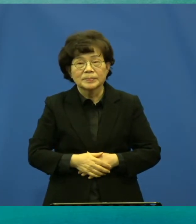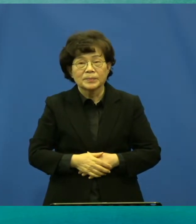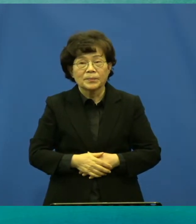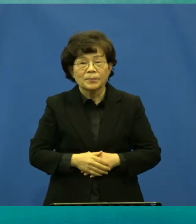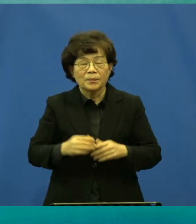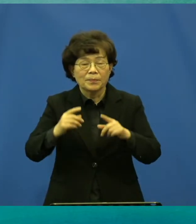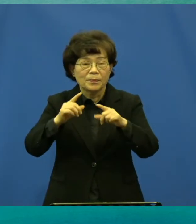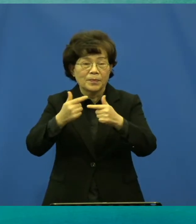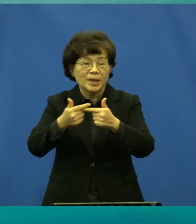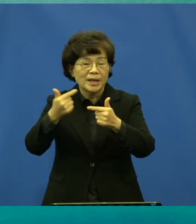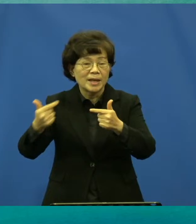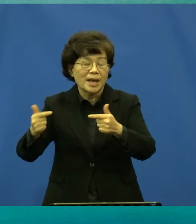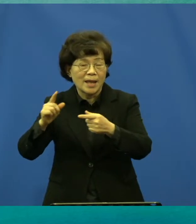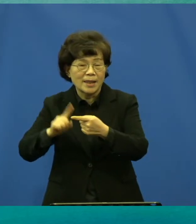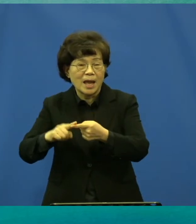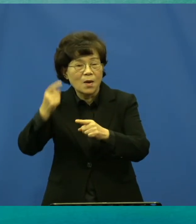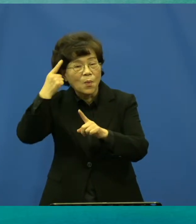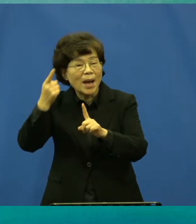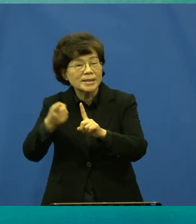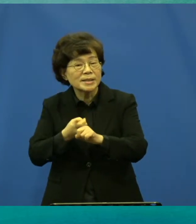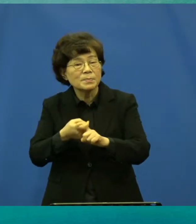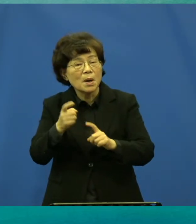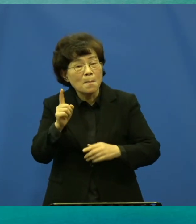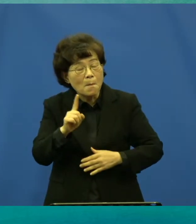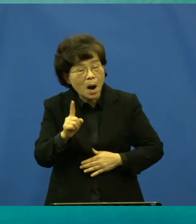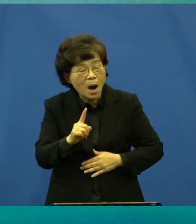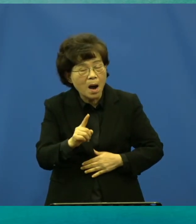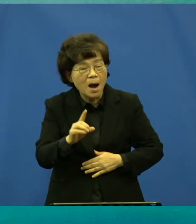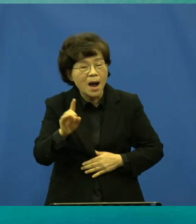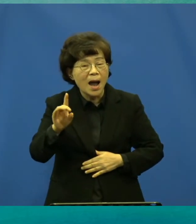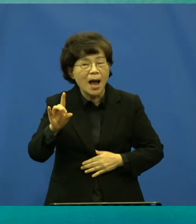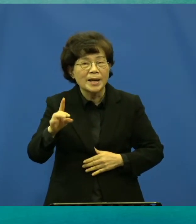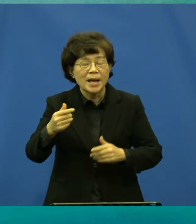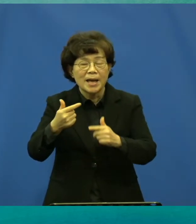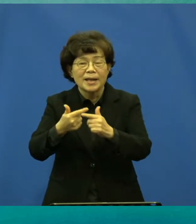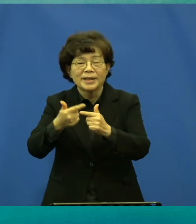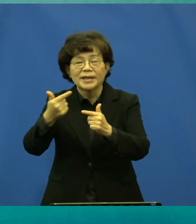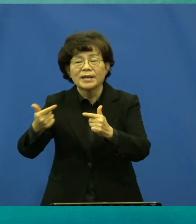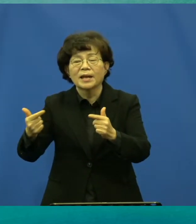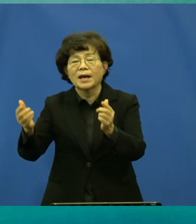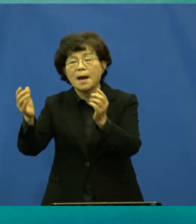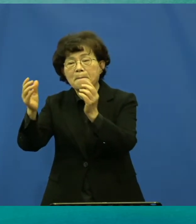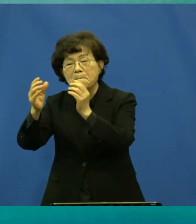니느웨에 대한 그의 관심은 무엇일까요? 오직 하나, 니느웨가 망하는 것.